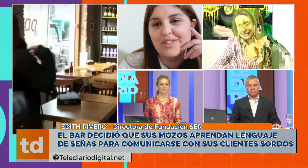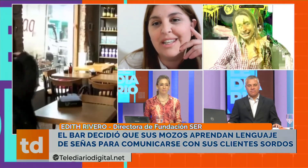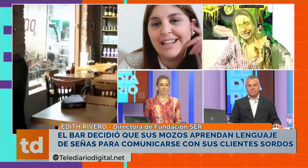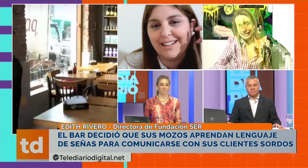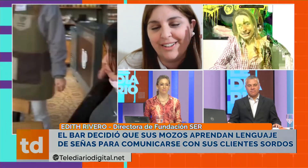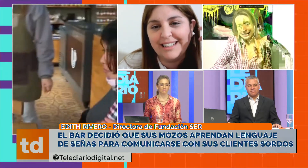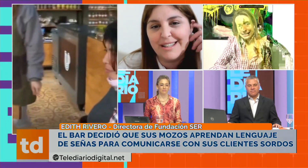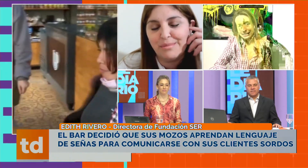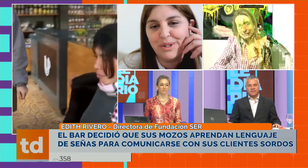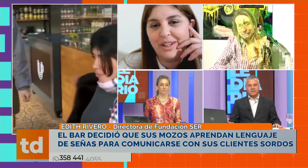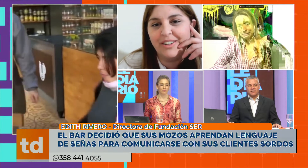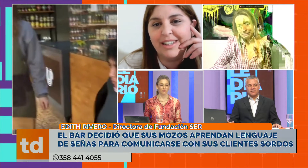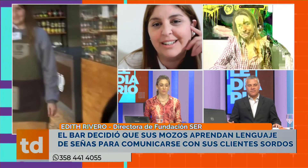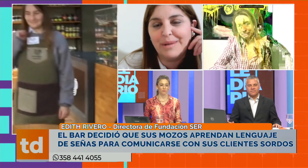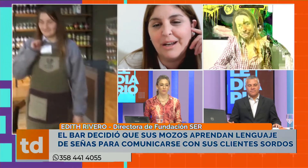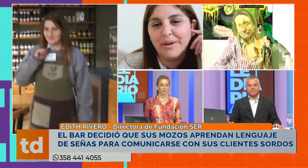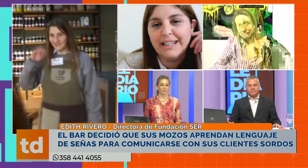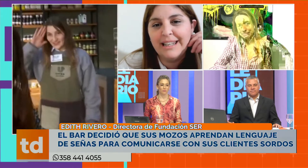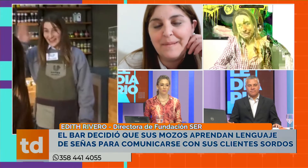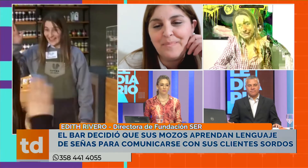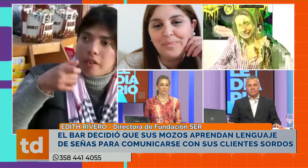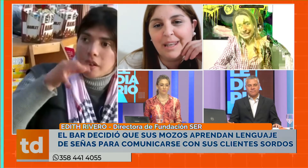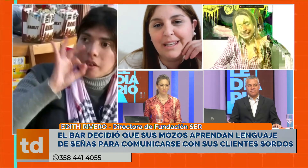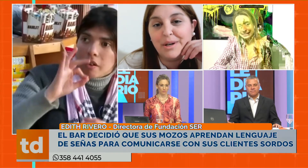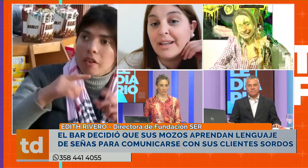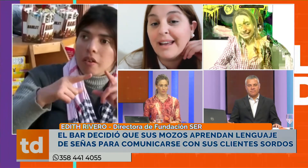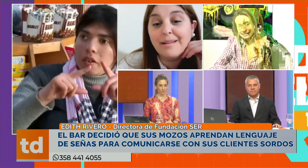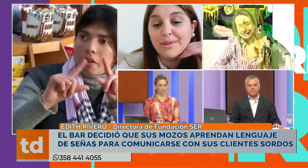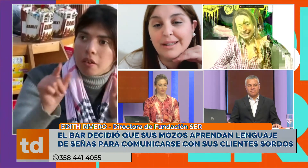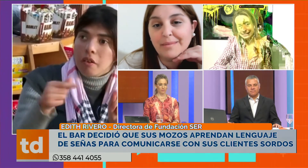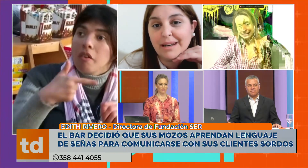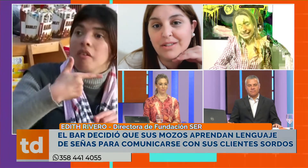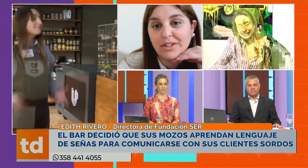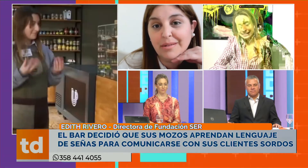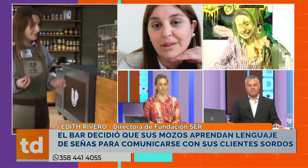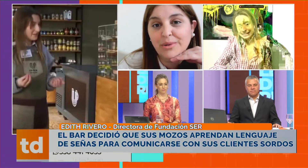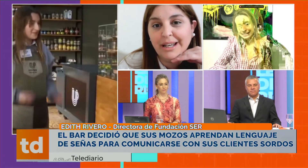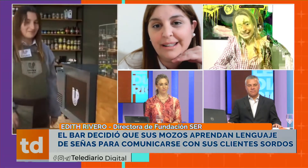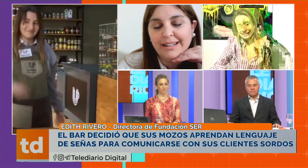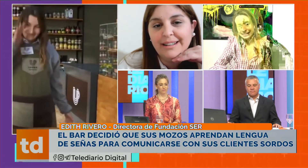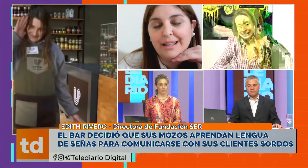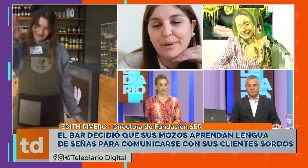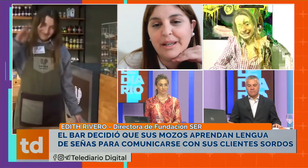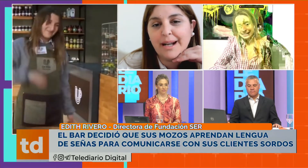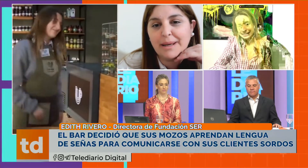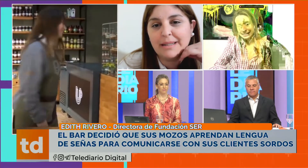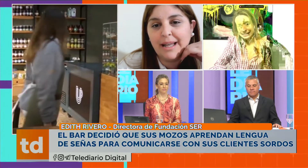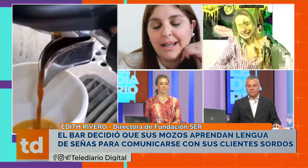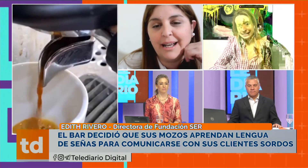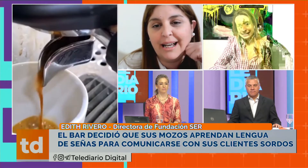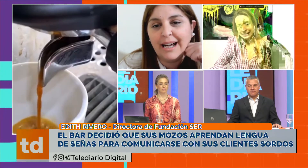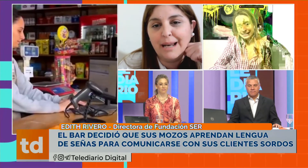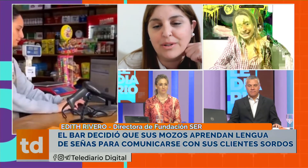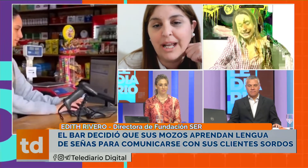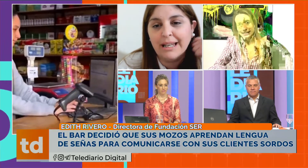Fundación SER con quien se puso en contacto María Eugenia y bueno, ahí empezó esta maravillosa aventura de poder capacitar